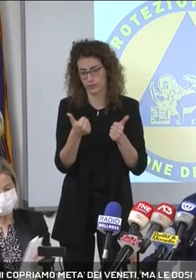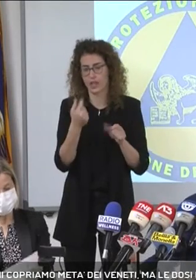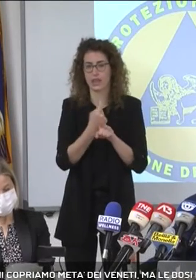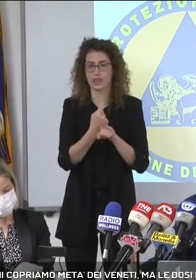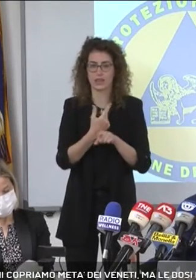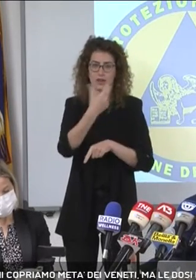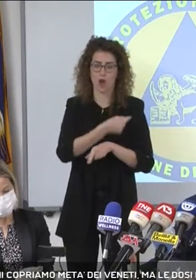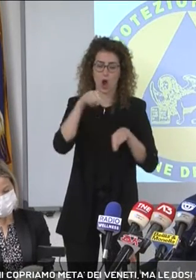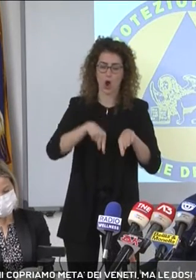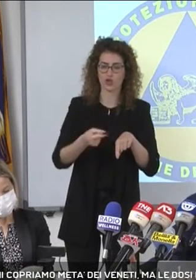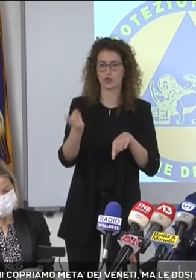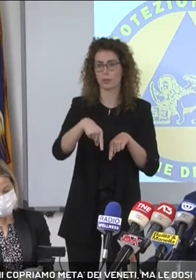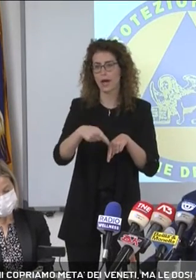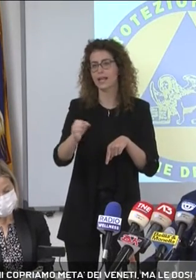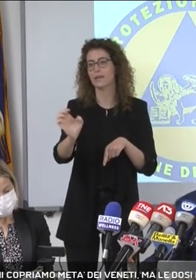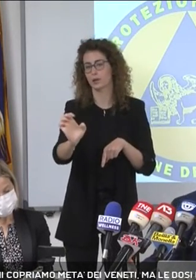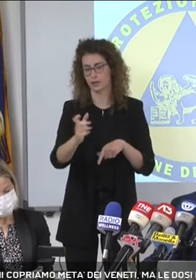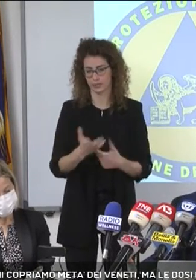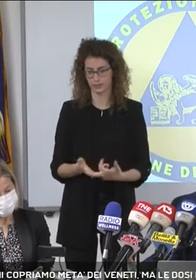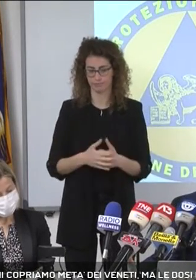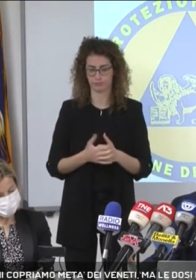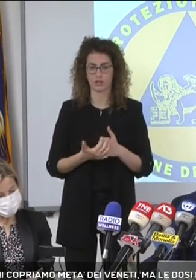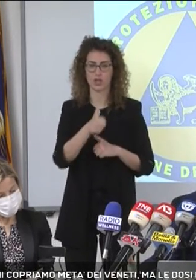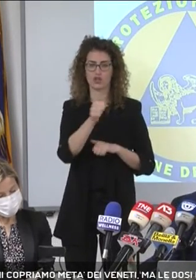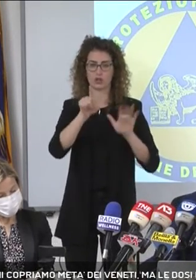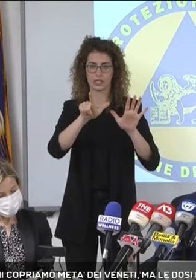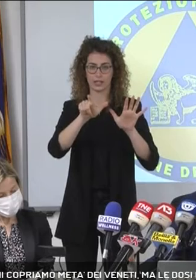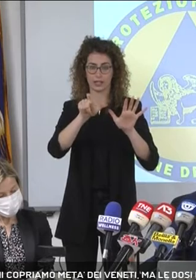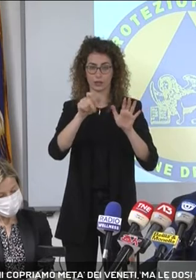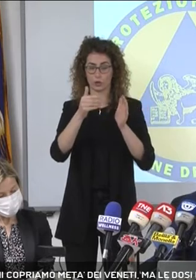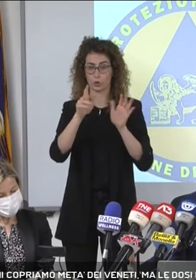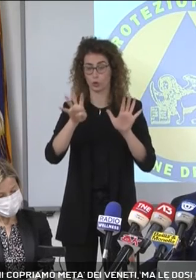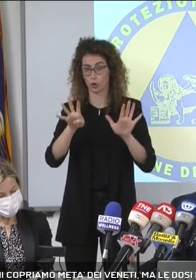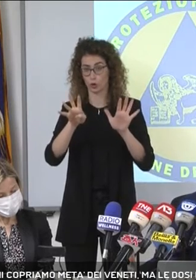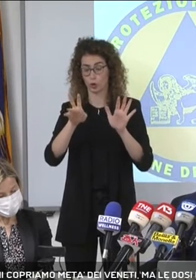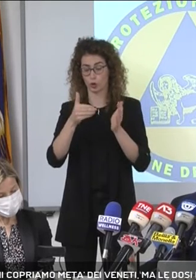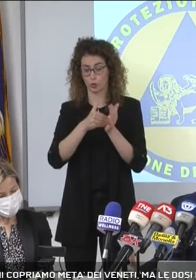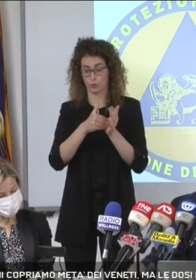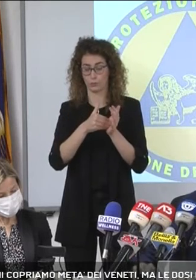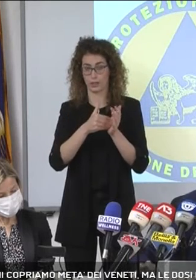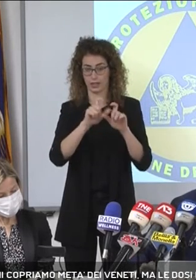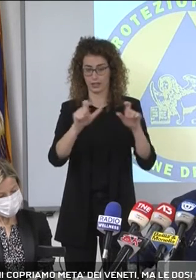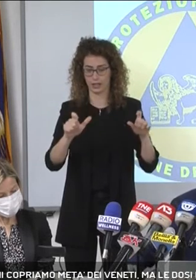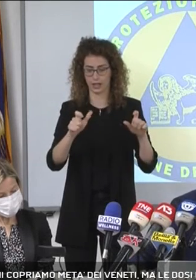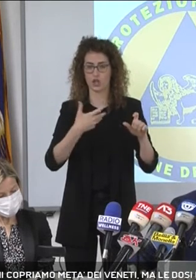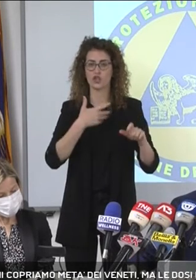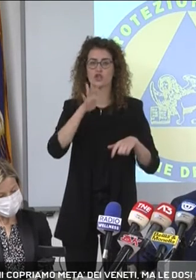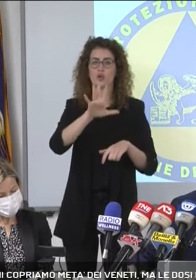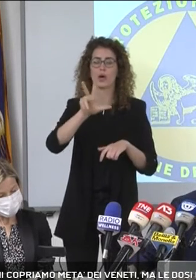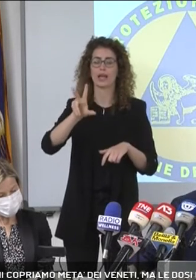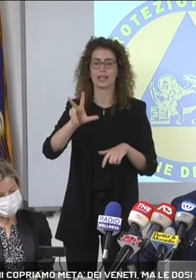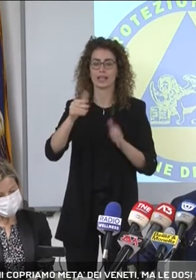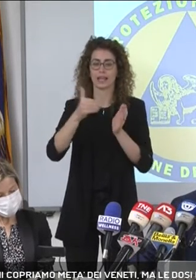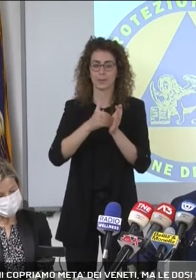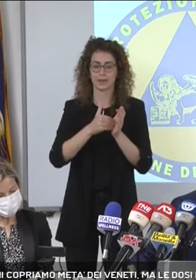e anche mercoledì. Considerate che delle 178.000 dosi, 53.000 sono AstraZeneca messi da parte per